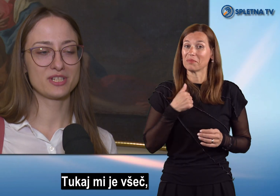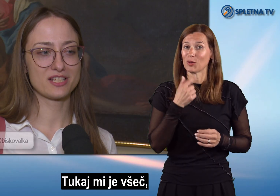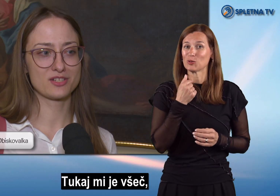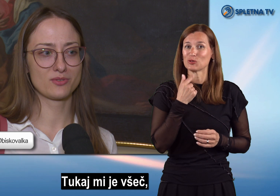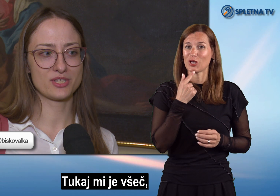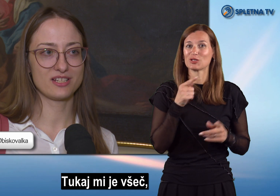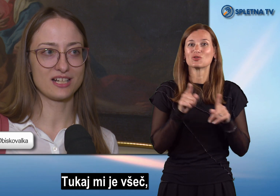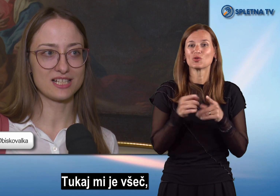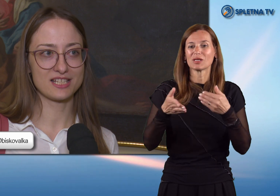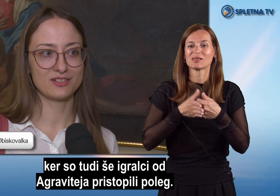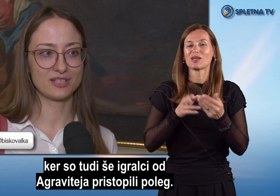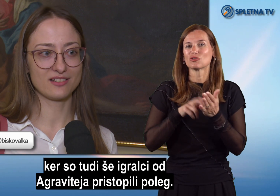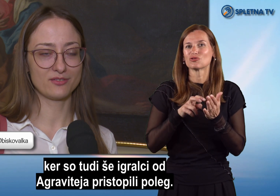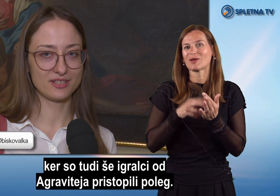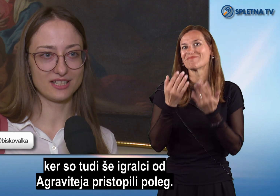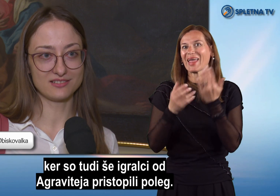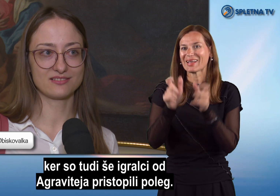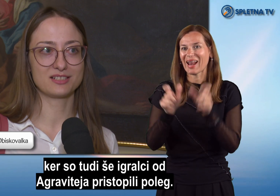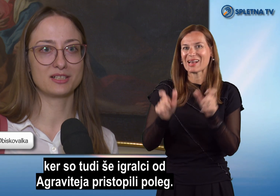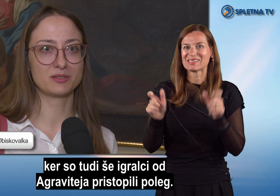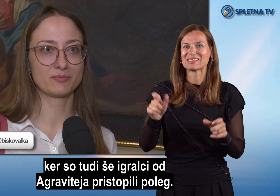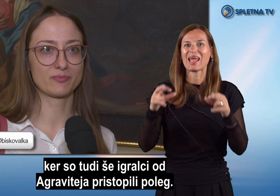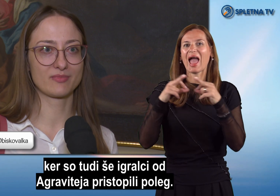Tukaj mi je všeč, ker so tudi še igralci od AGRFT-ja